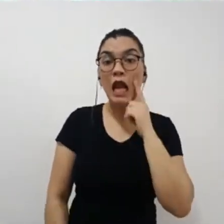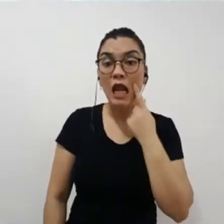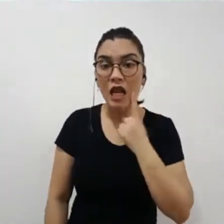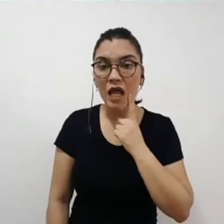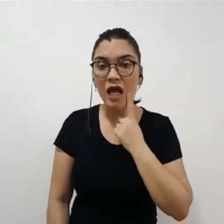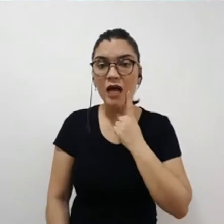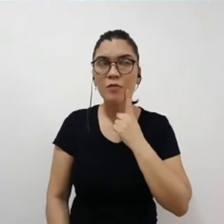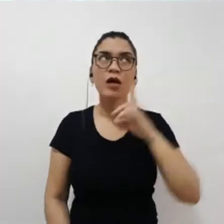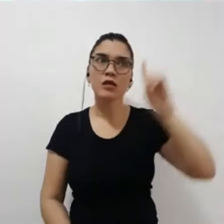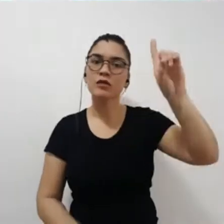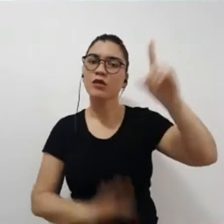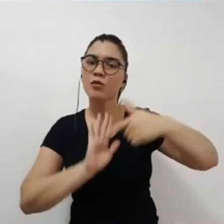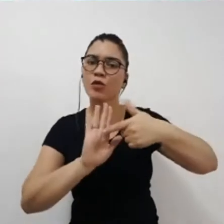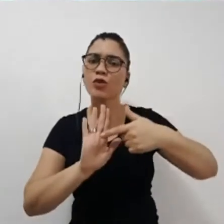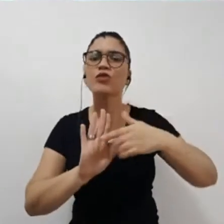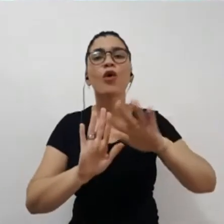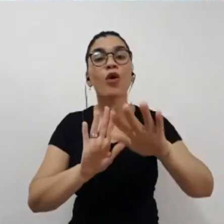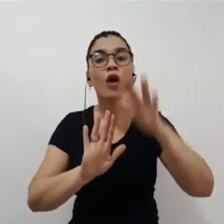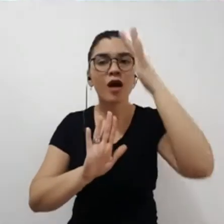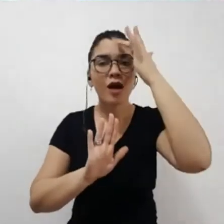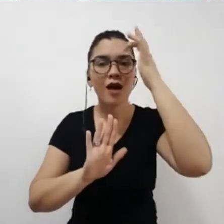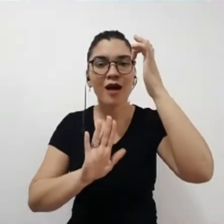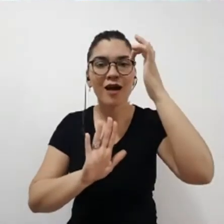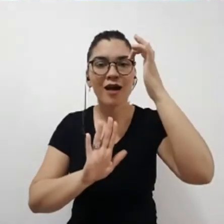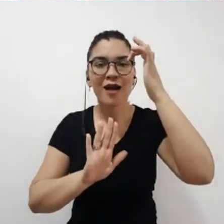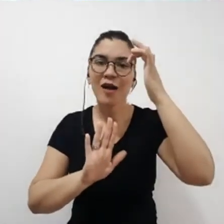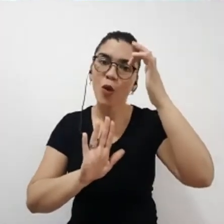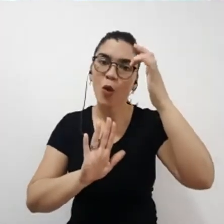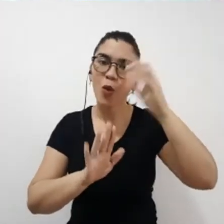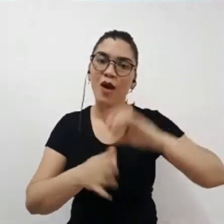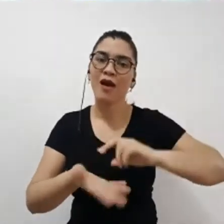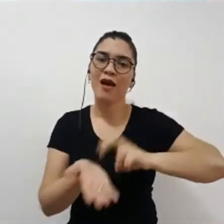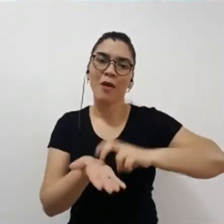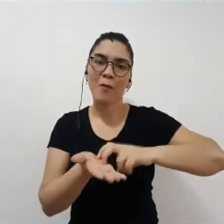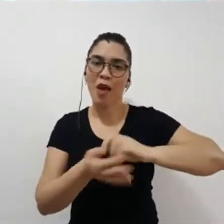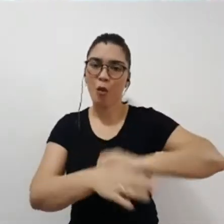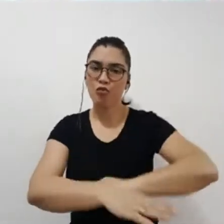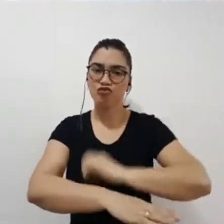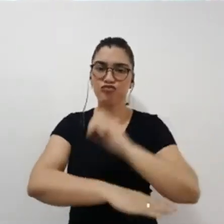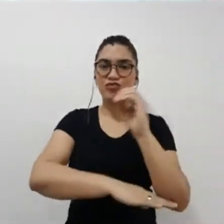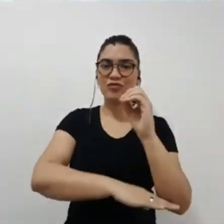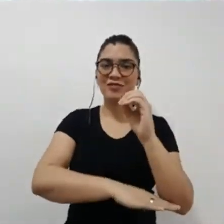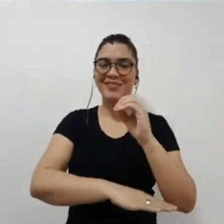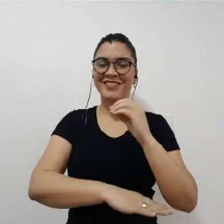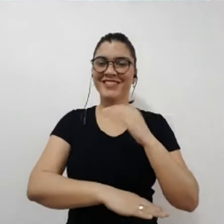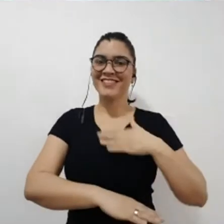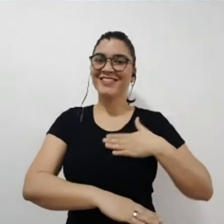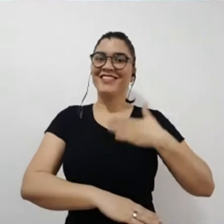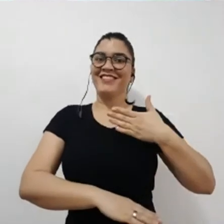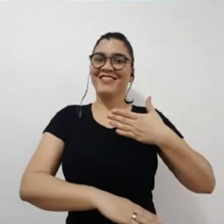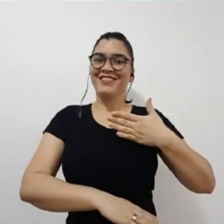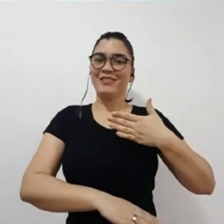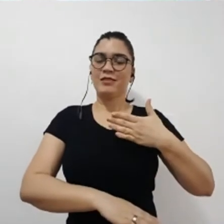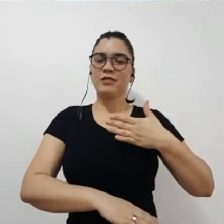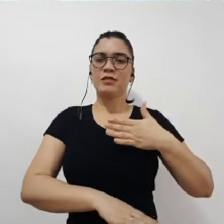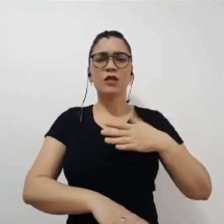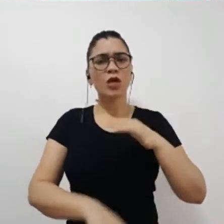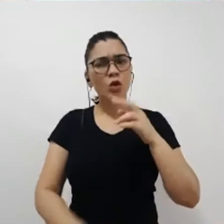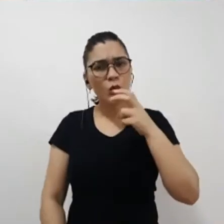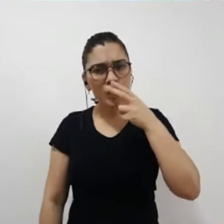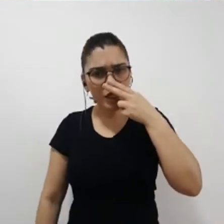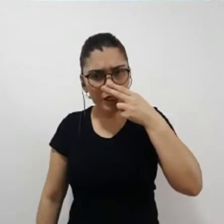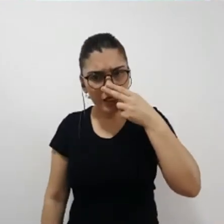quê? Porque a vida cristã não é uma vida de lágrimas ou de dor sem